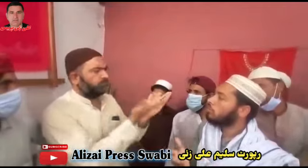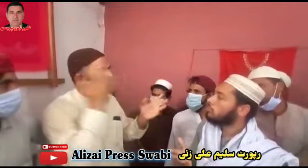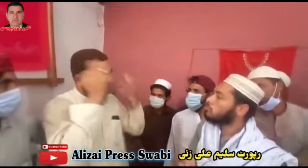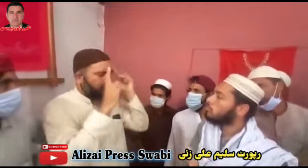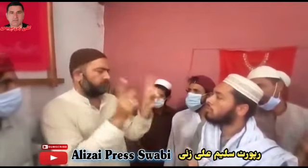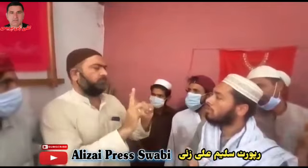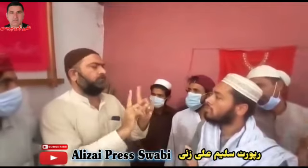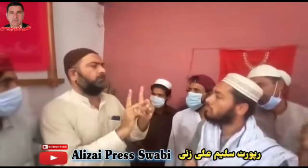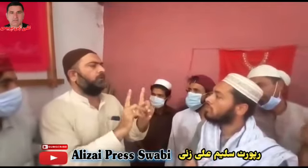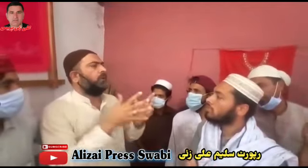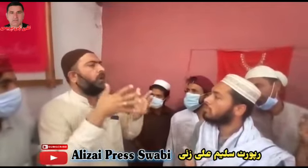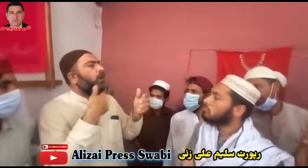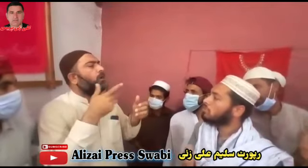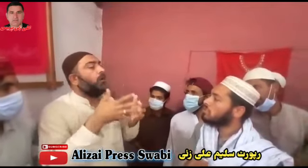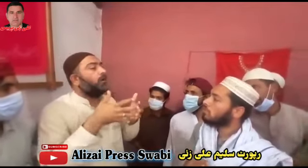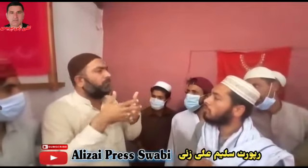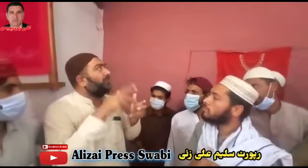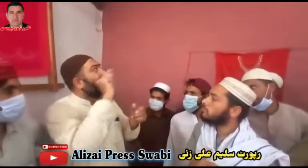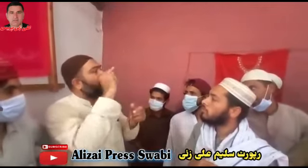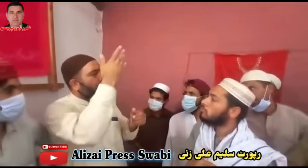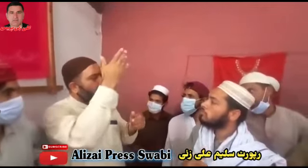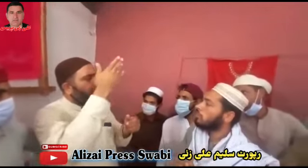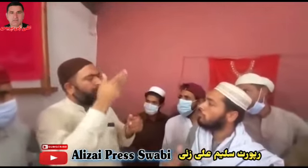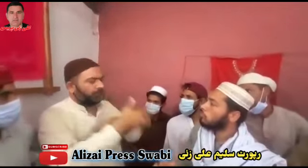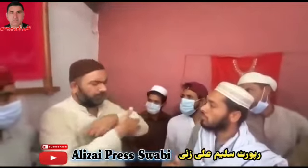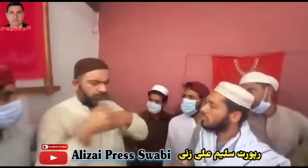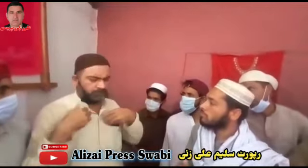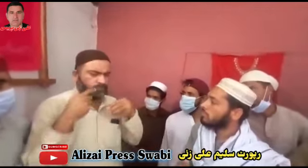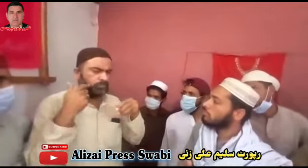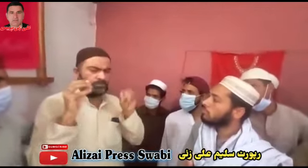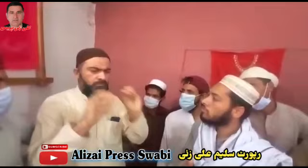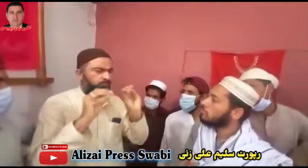کوو چې څوک موږ سره لکه داسې امداد کوي که نه جی، موږ ځان له پخپل جیب کې هم نږدې جی، موږ هم نور سره داسې مدد کوو جی.